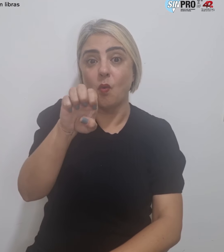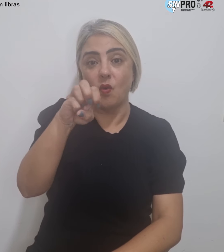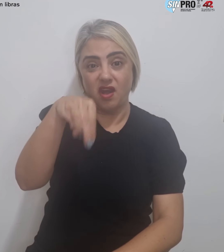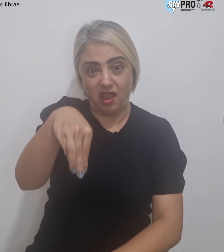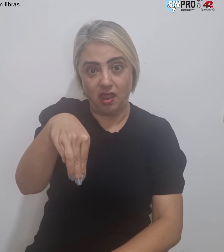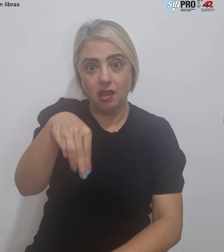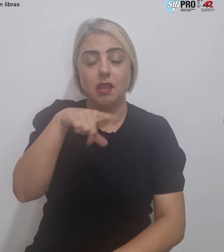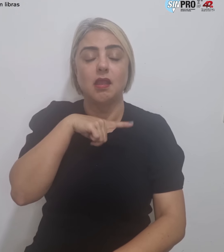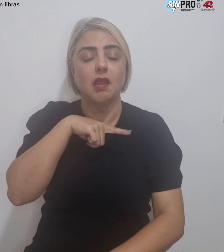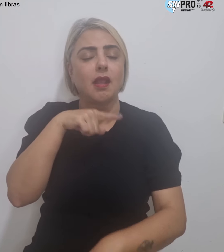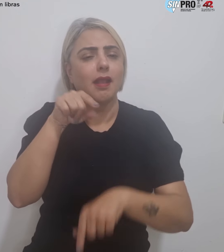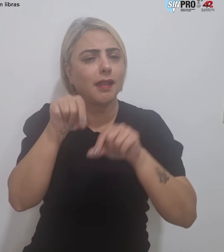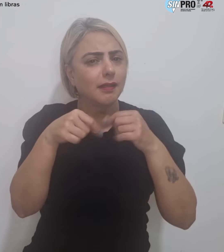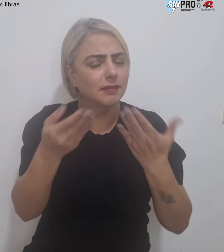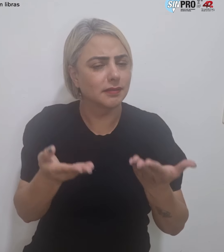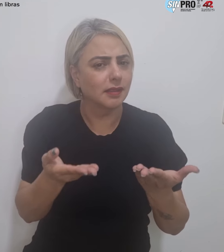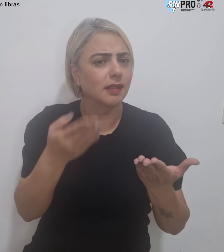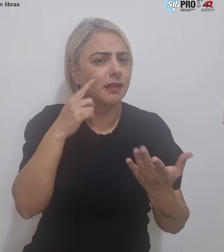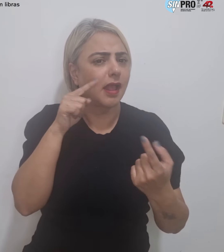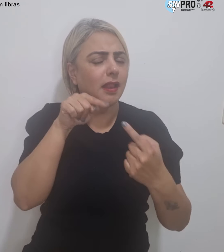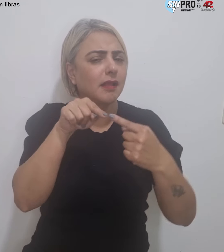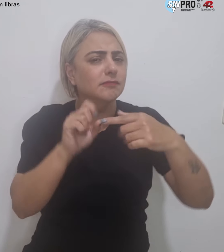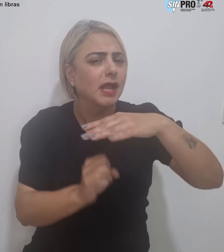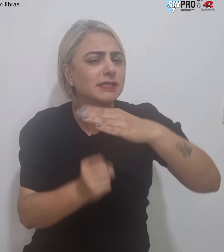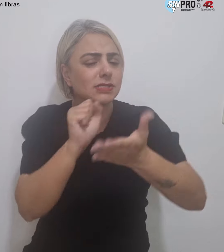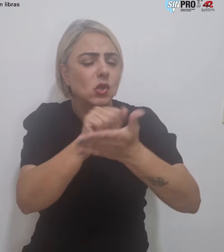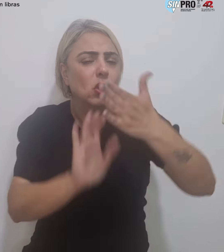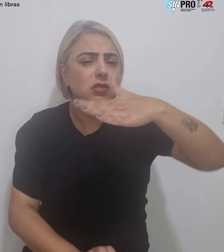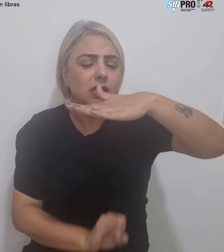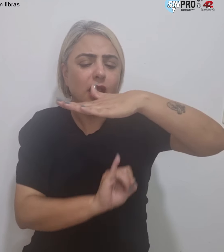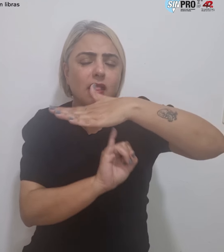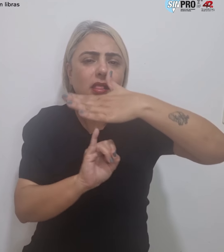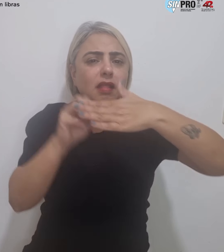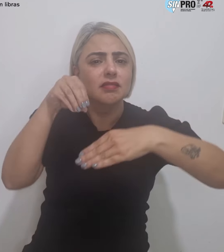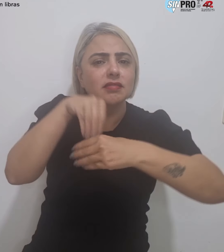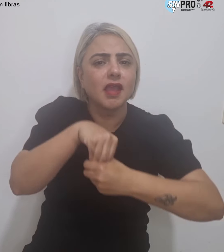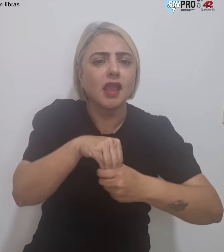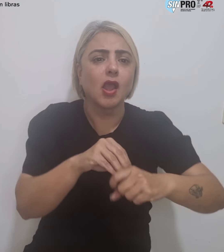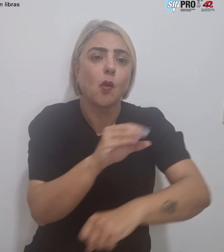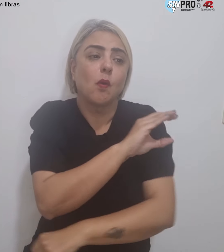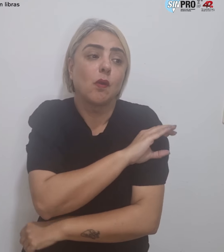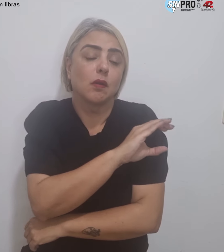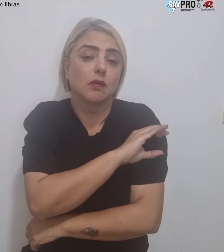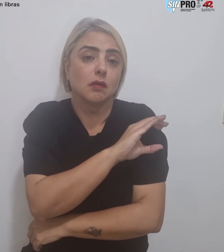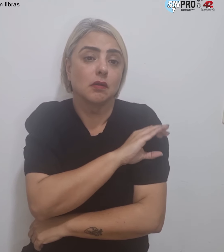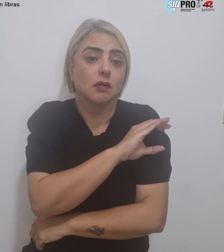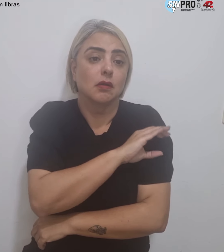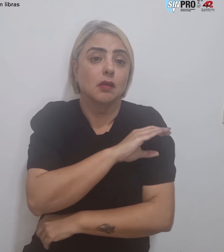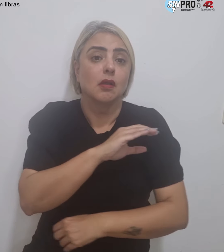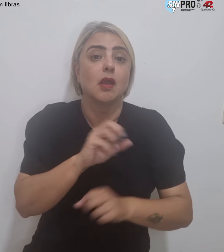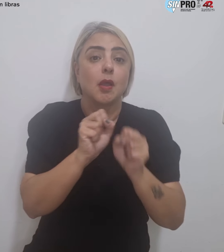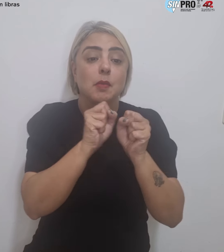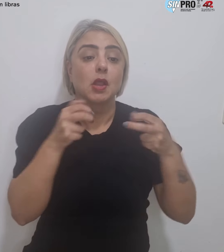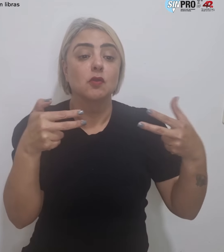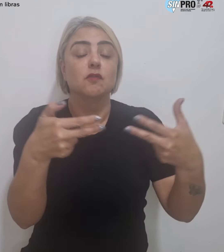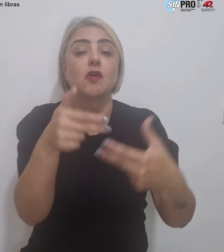devem ser interinstitucionais, serem coordenadas pelo Fórum Nacional de Educação